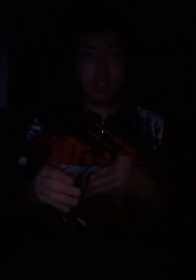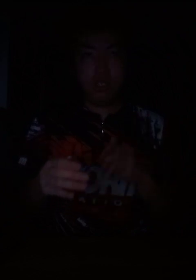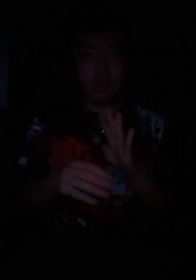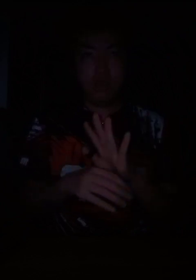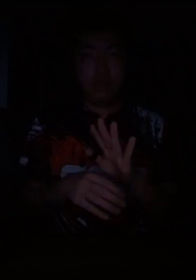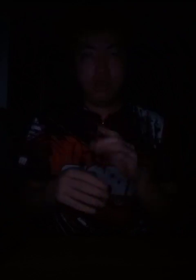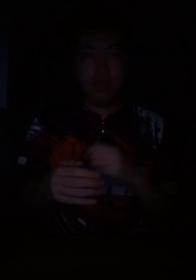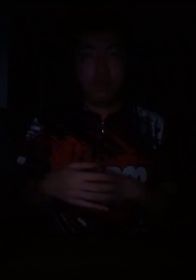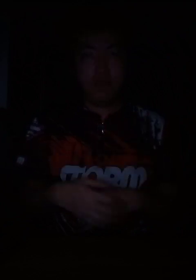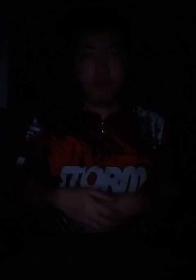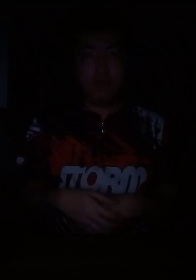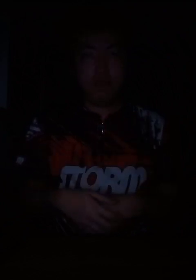멈춰섰다고 설명했습니다.